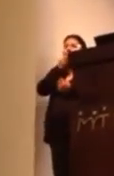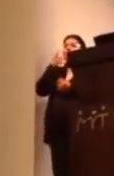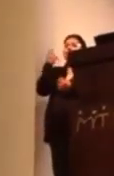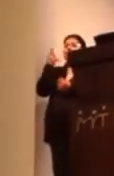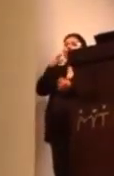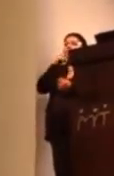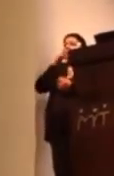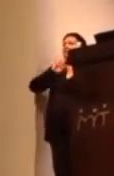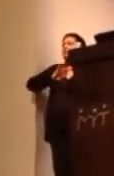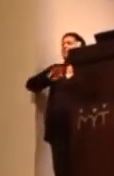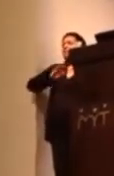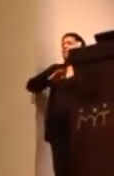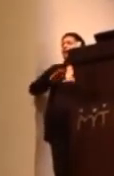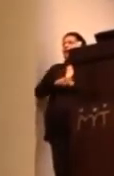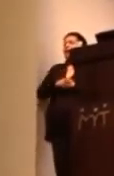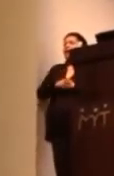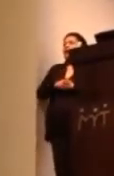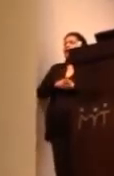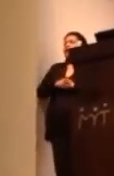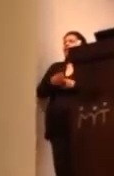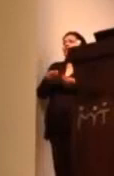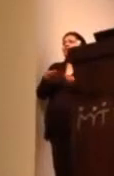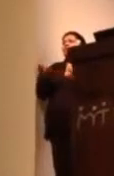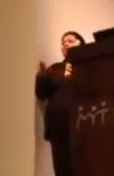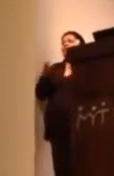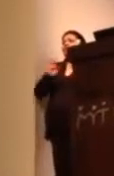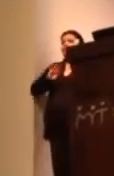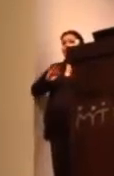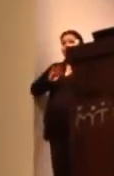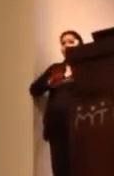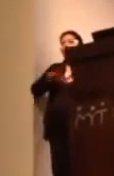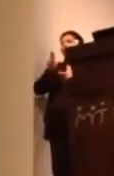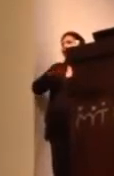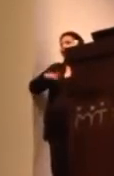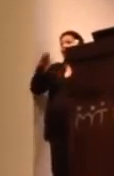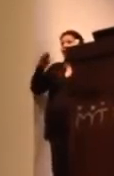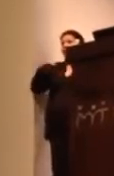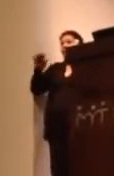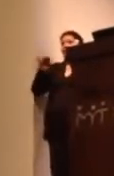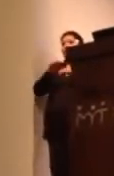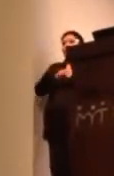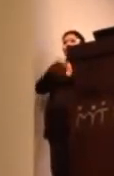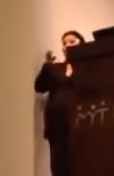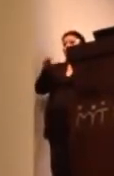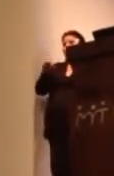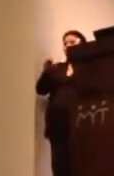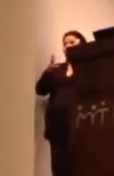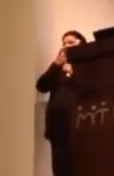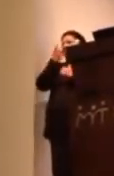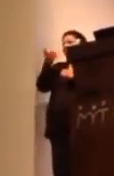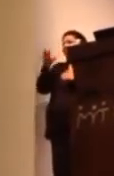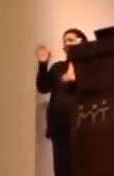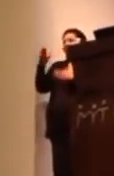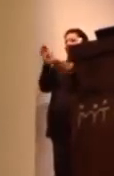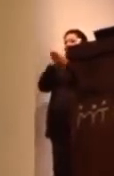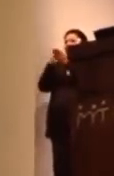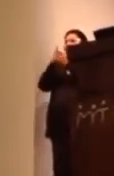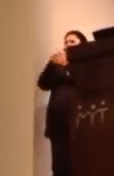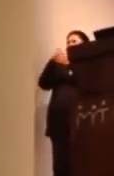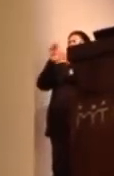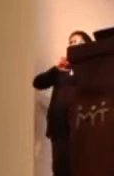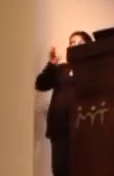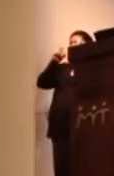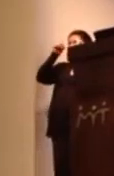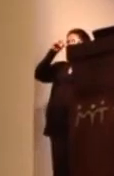que son muy tranquilos, demasiado tranquilos, a veces hasta te dan ganas de decirle y él reacciona, se